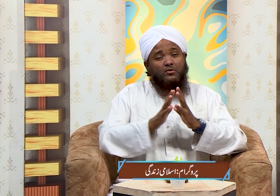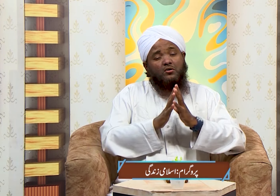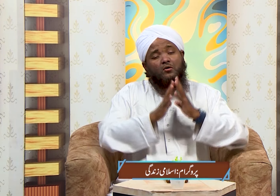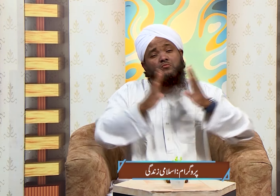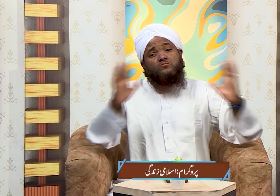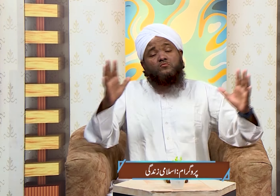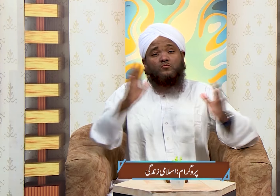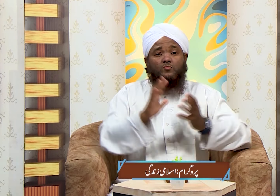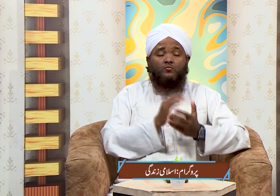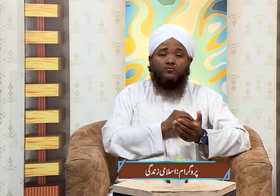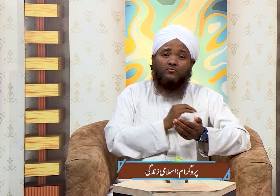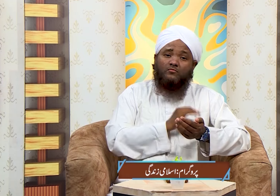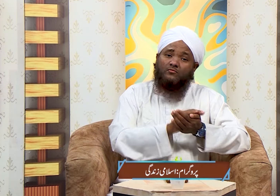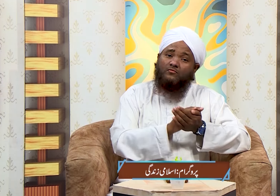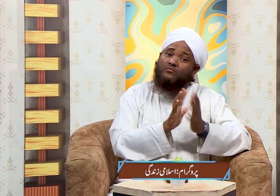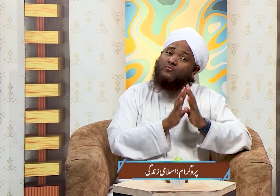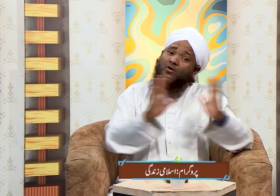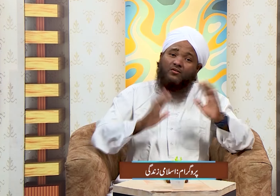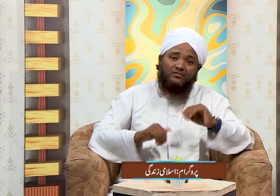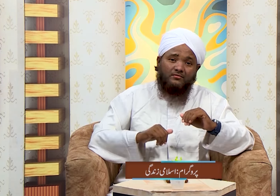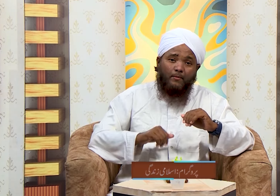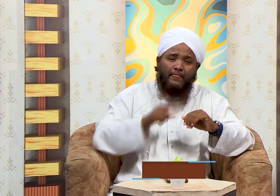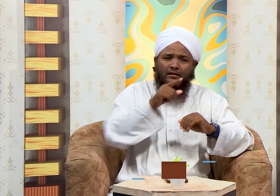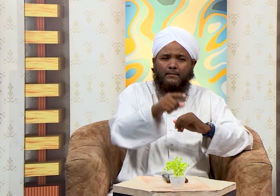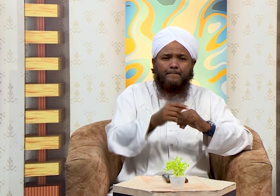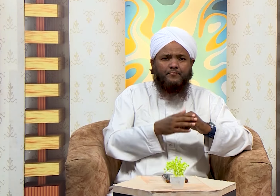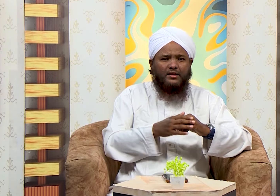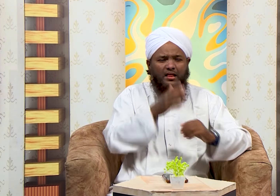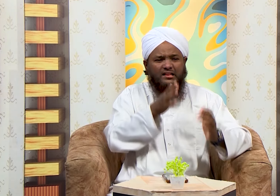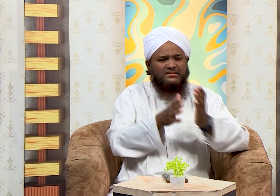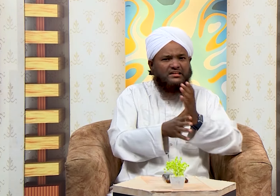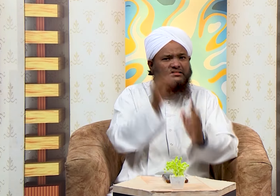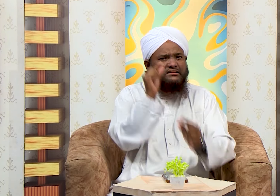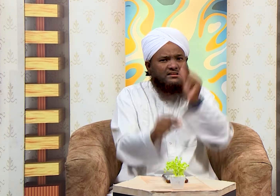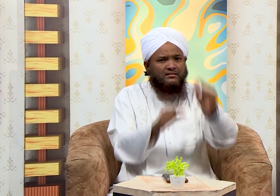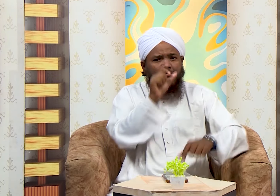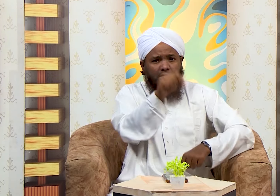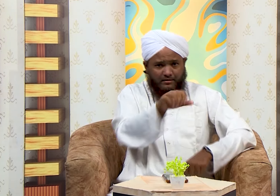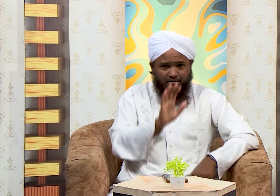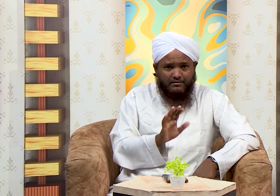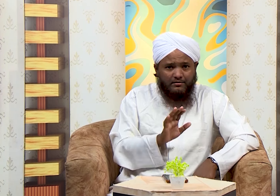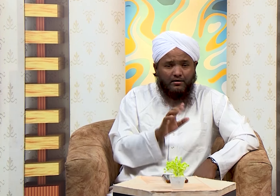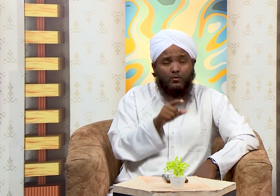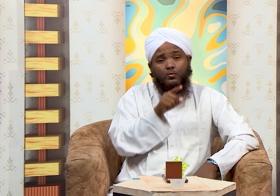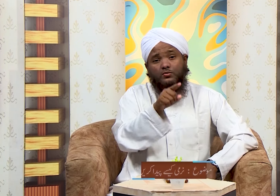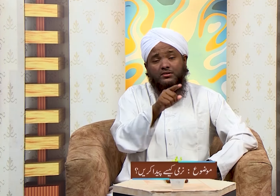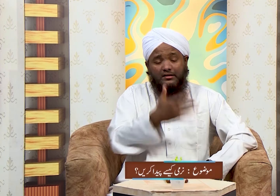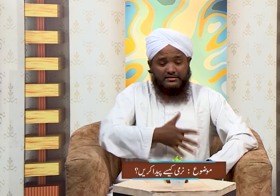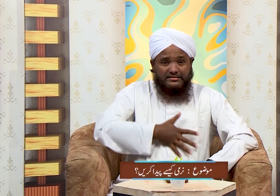ہمیشہ غالب رہے گا اور جتنا ان کے ساتھ جہالت کا برتاؤ کیا جاتا رہے گا اتنا ان کا حلم برتا